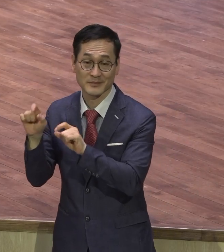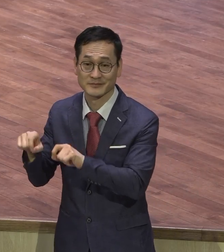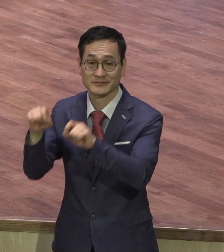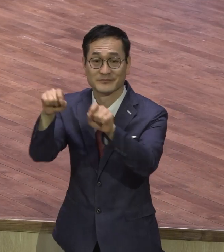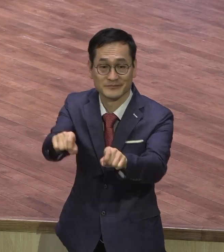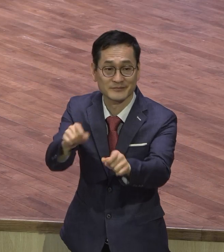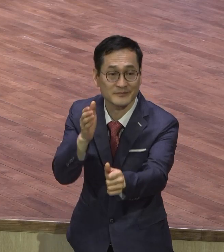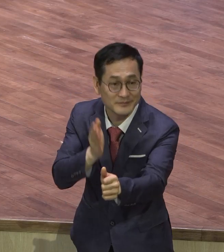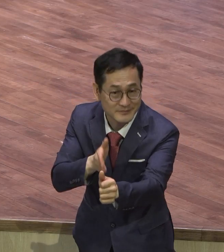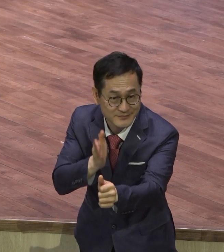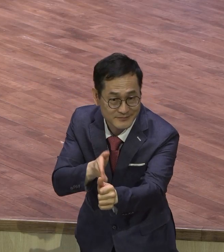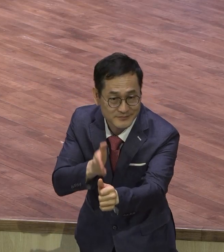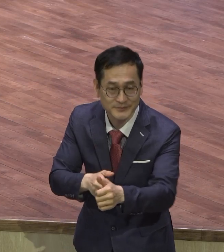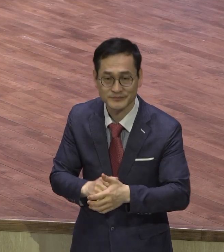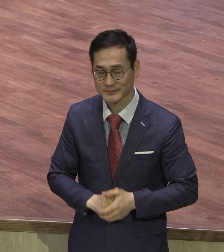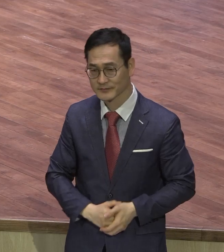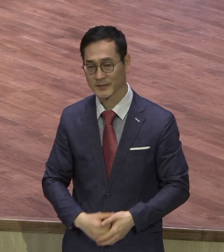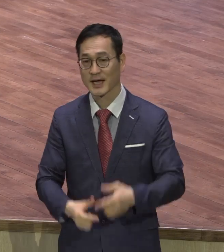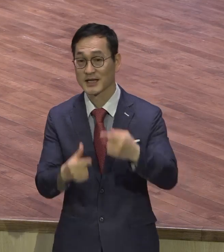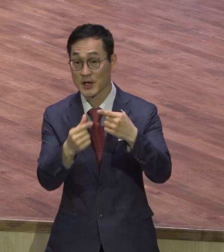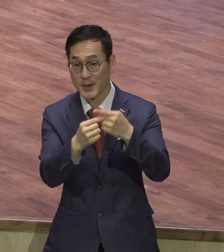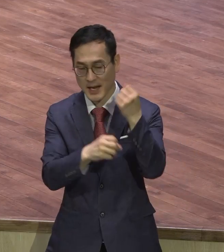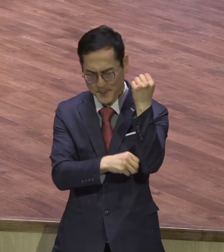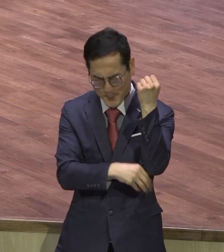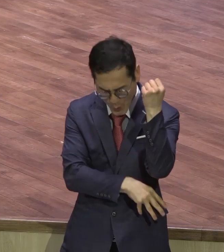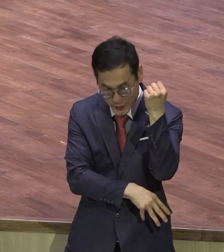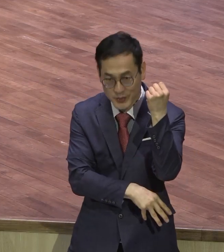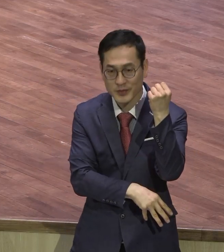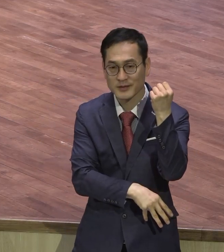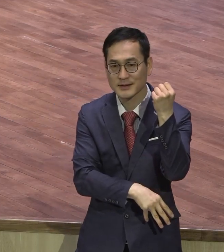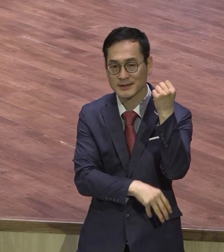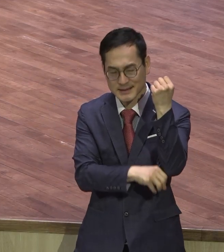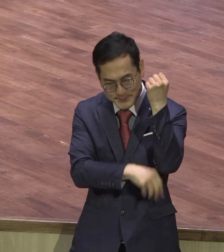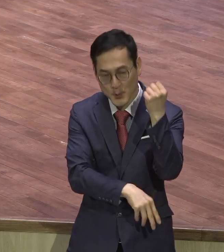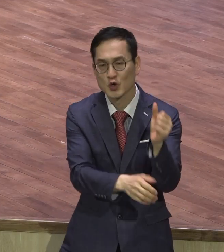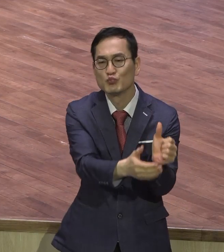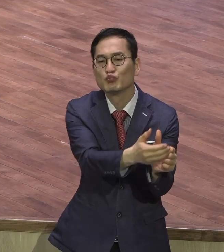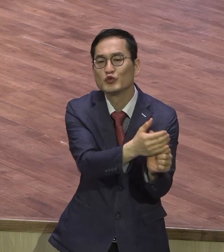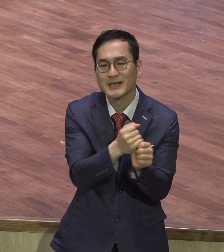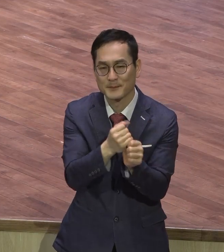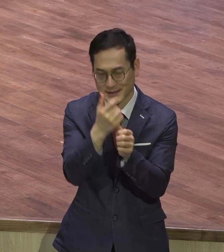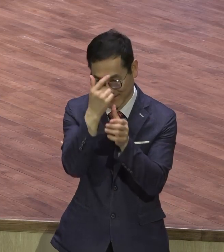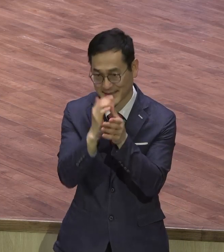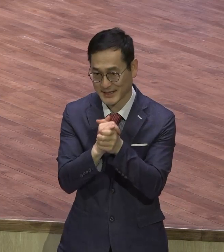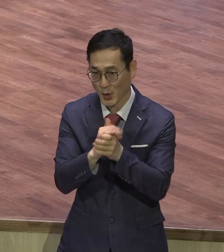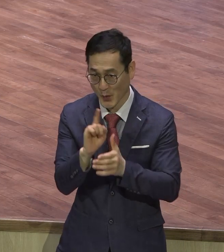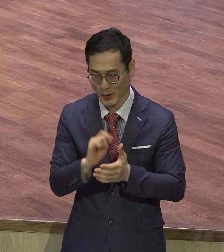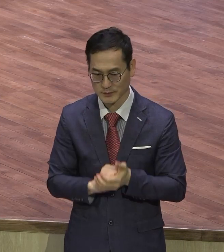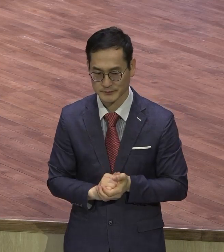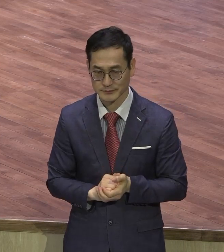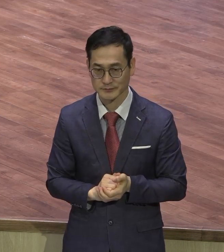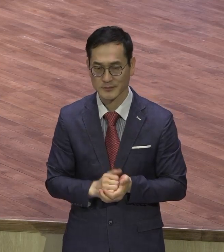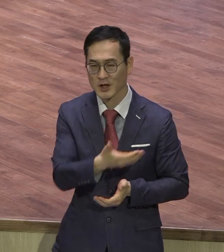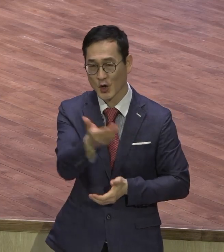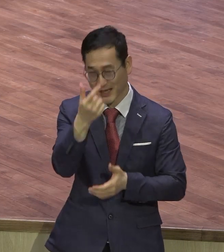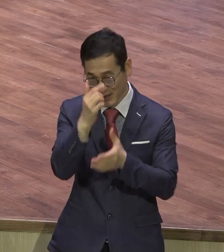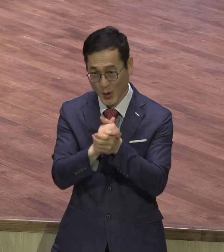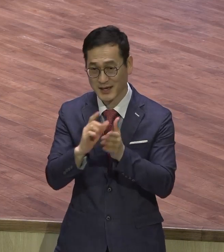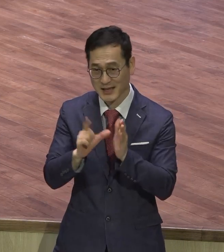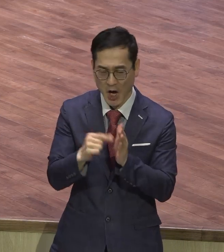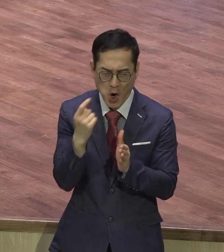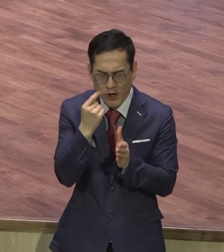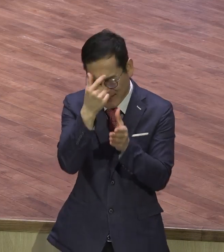축복합니다. 그럼 첫째로 본질을 붙잡는 기도입니다. 5절입니다. 또 너희는 기도할 때에 외식하는 자와 같이